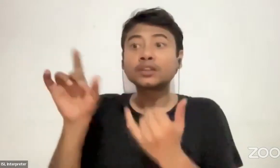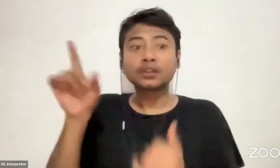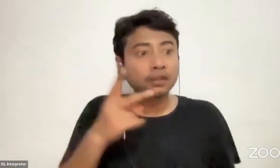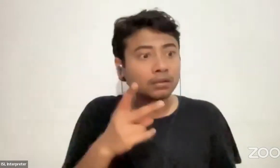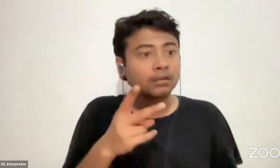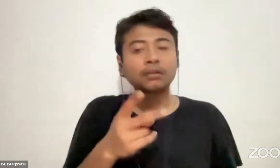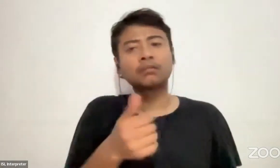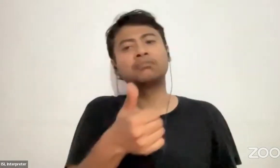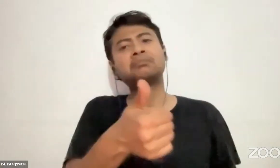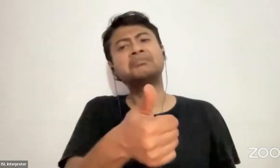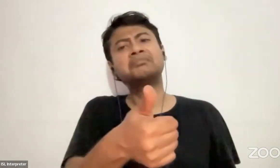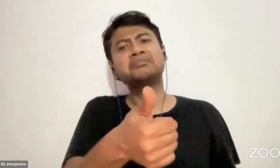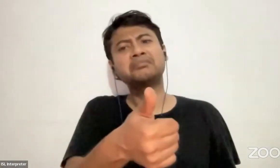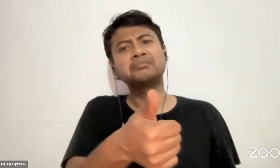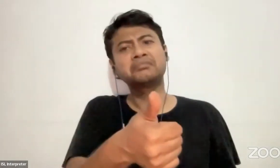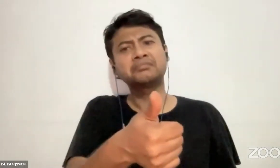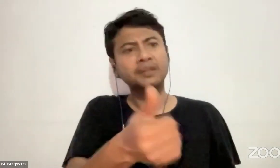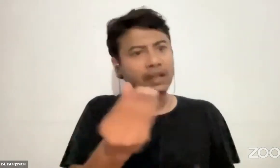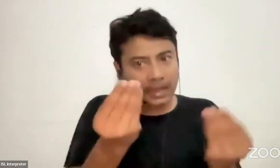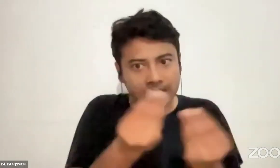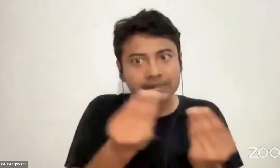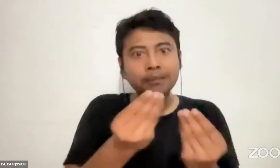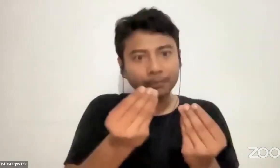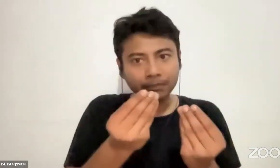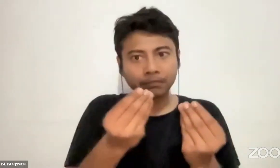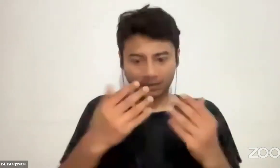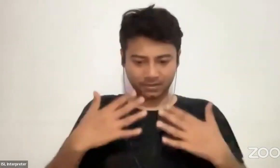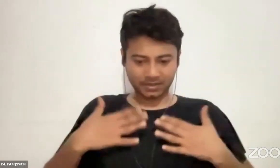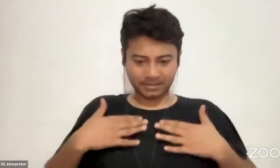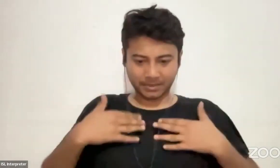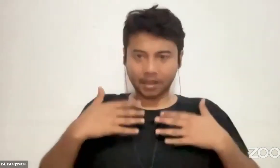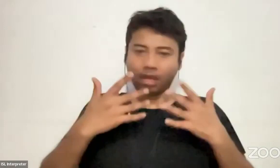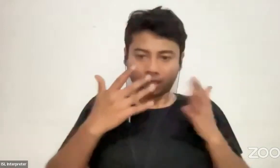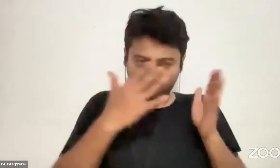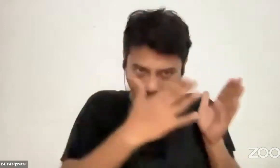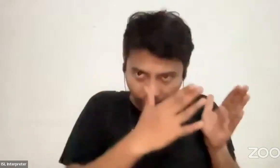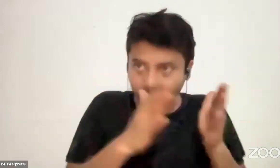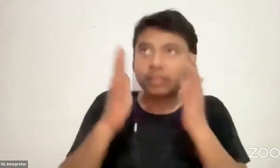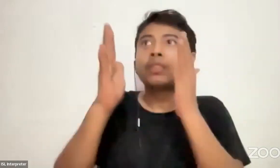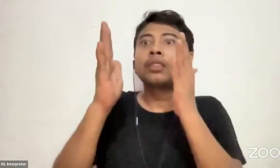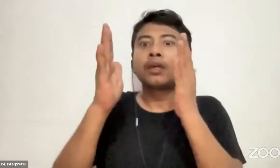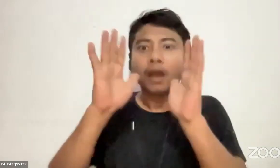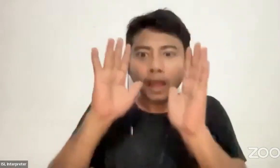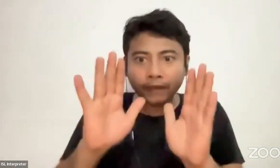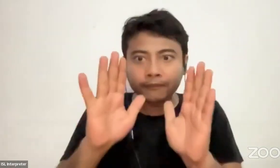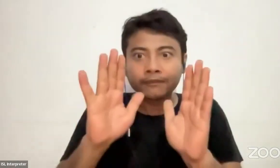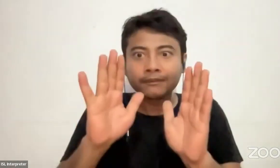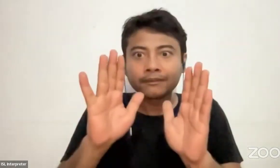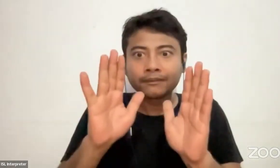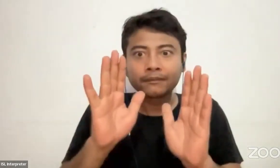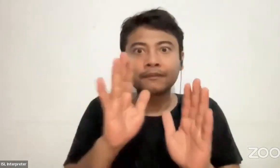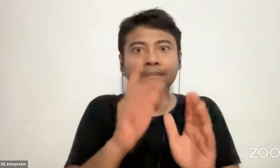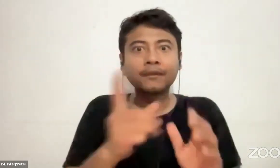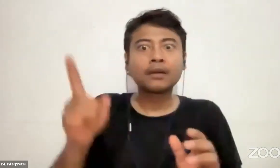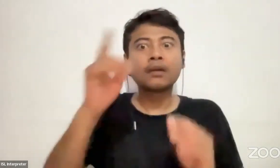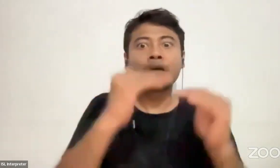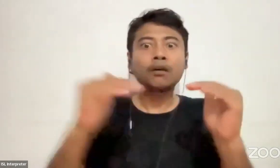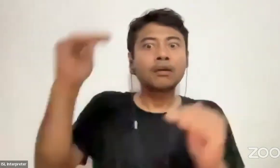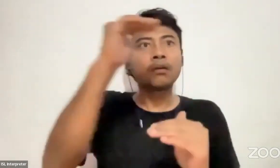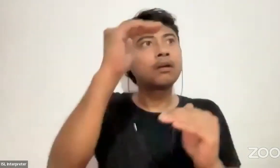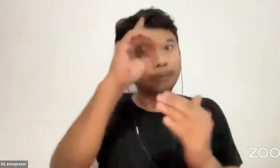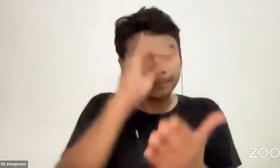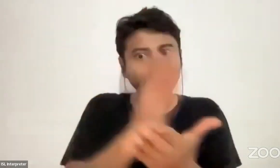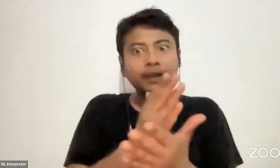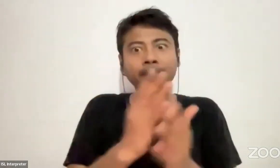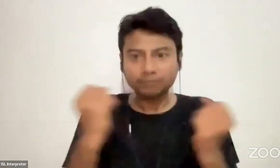देते हैं, उसकी श्रद्धा को, क्योंकि हृदय में उसके बैठे हैं परमात्मा रूप में, और तुरंत वहीं पे स्थित कर देते हैं और कहते हैं कि हाँ